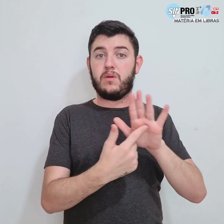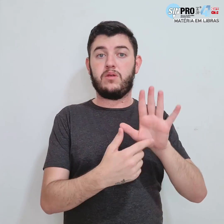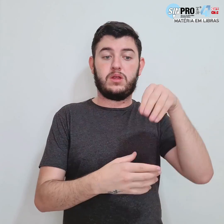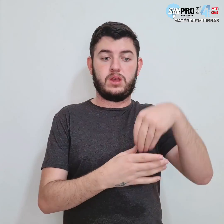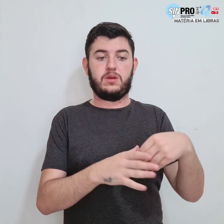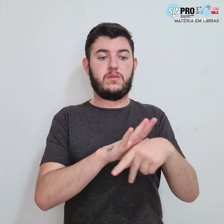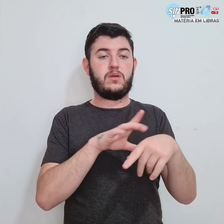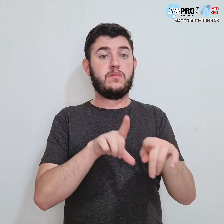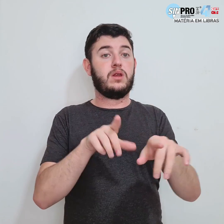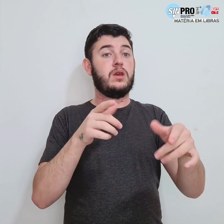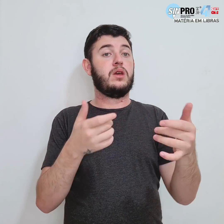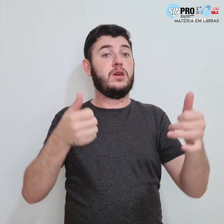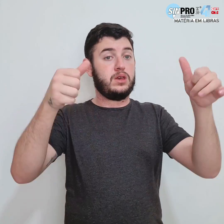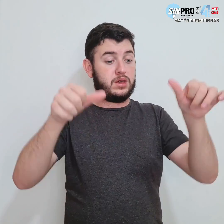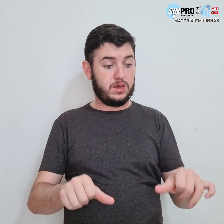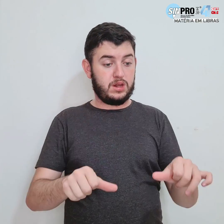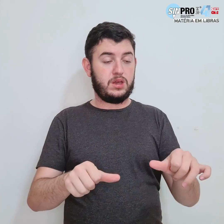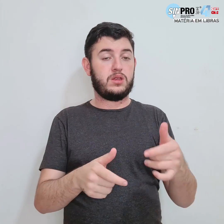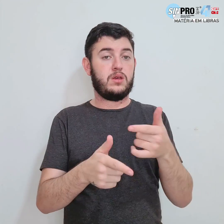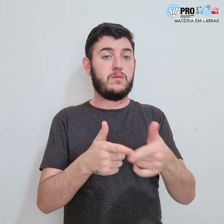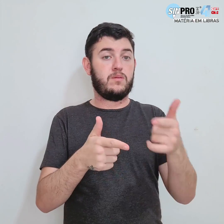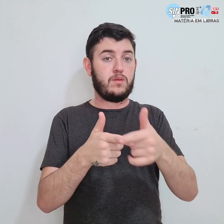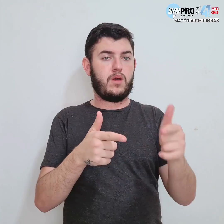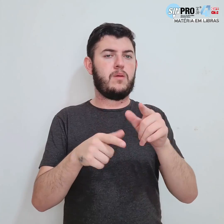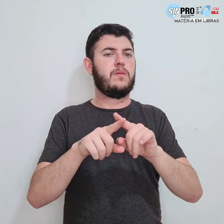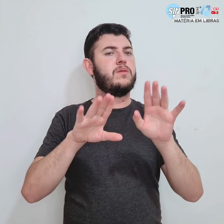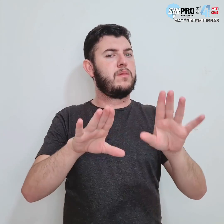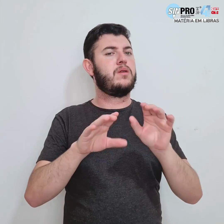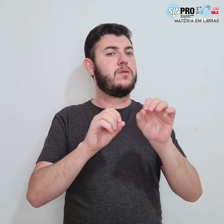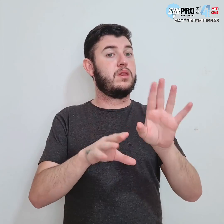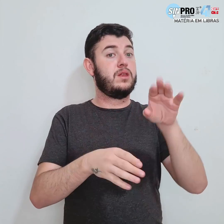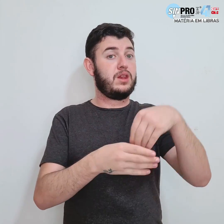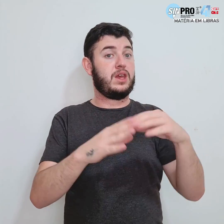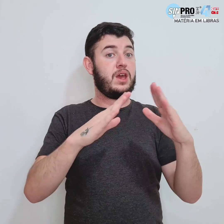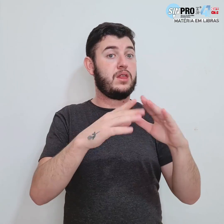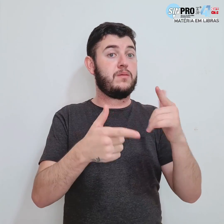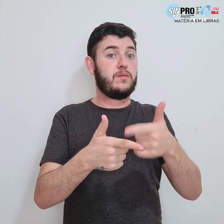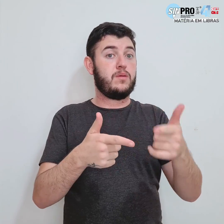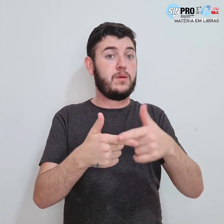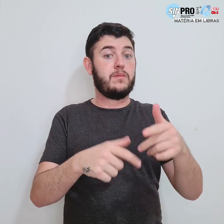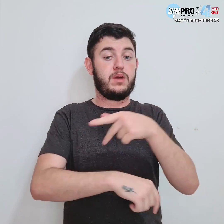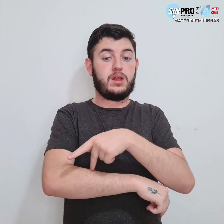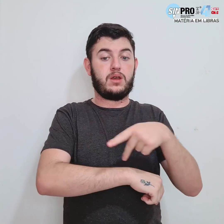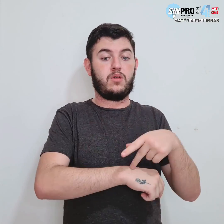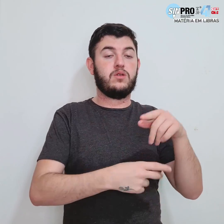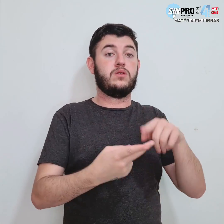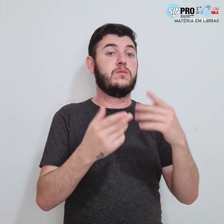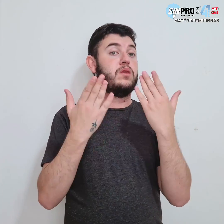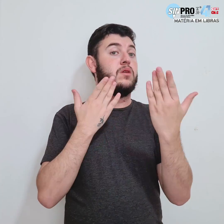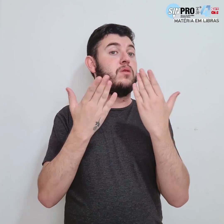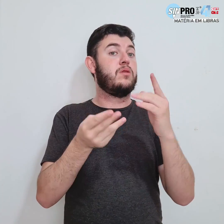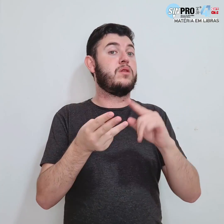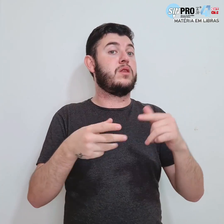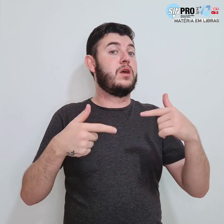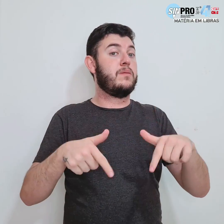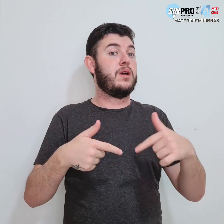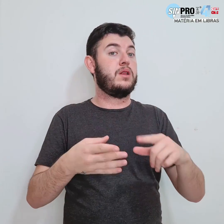aprofundar a crise, o ensino domiciliar, dentre muitos problemas pedagógicos, psicológicos, trabalhistas